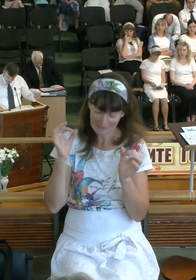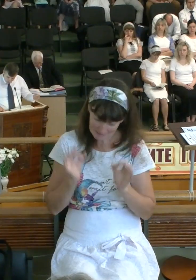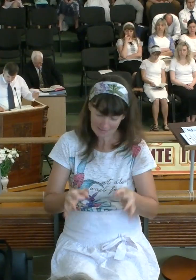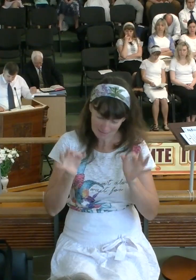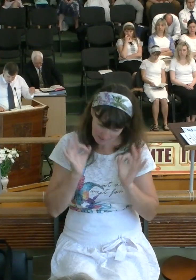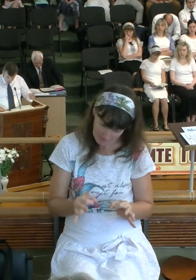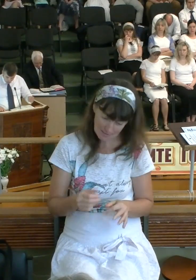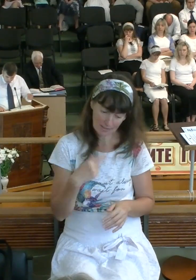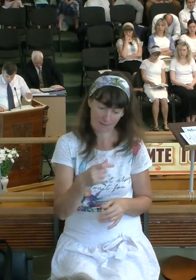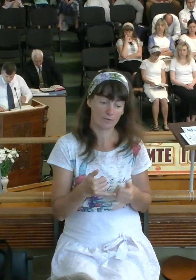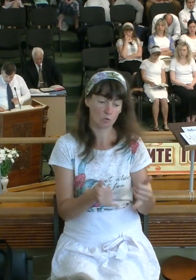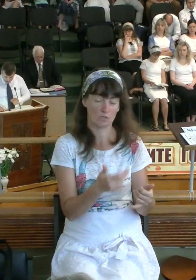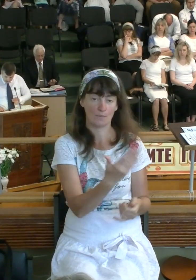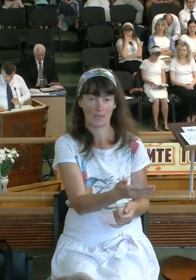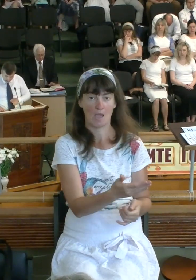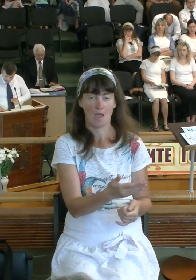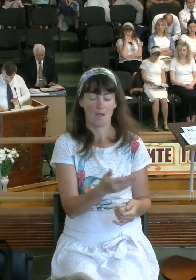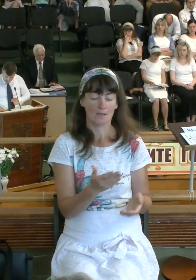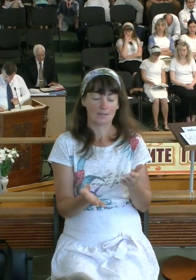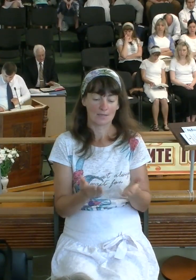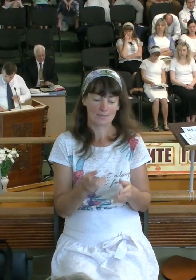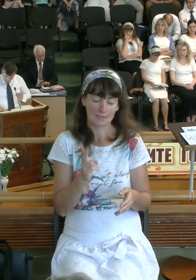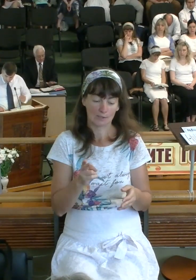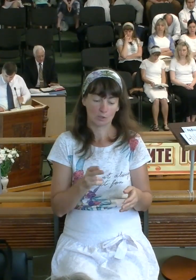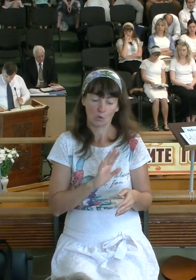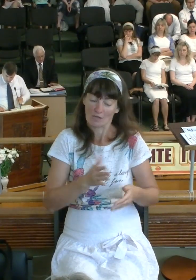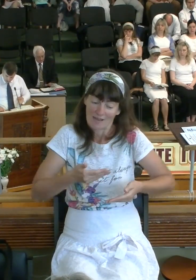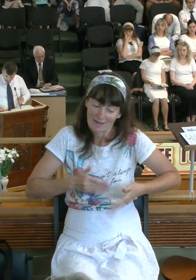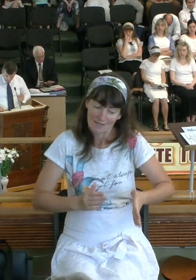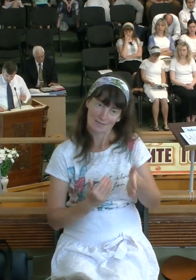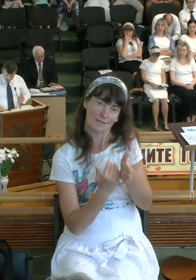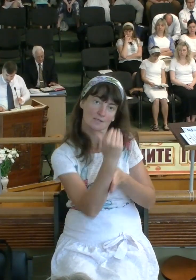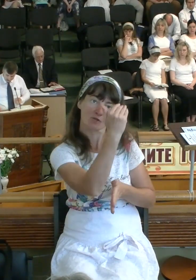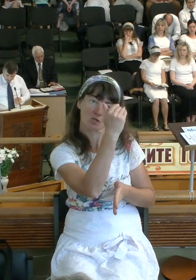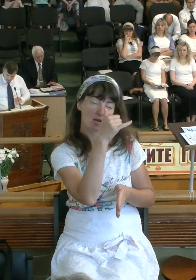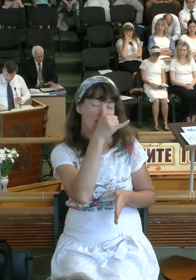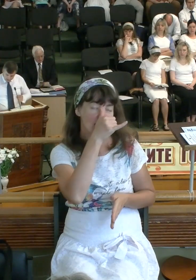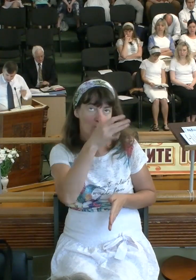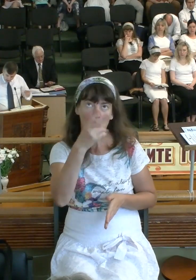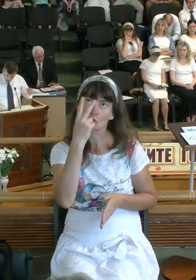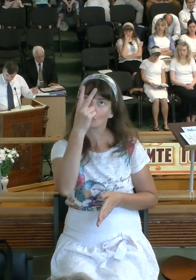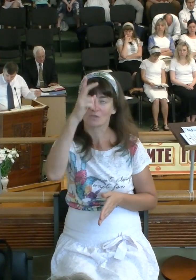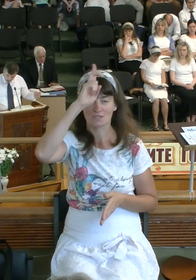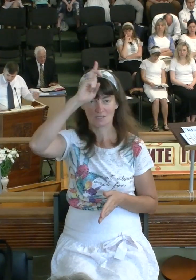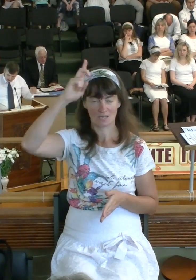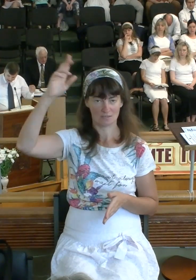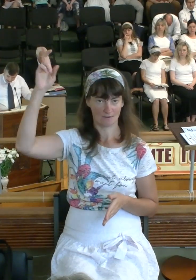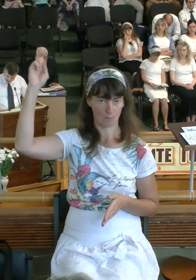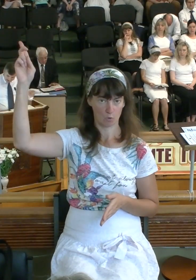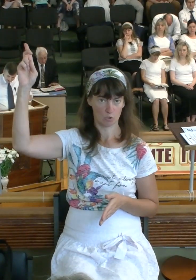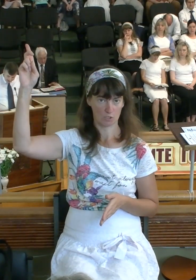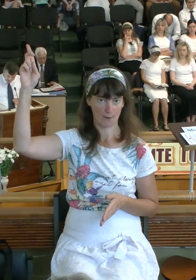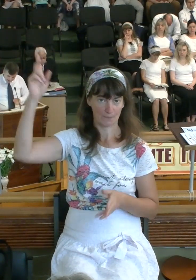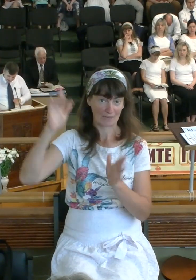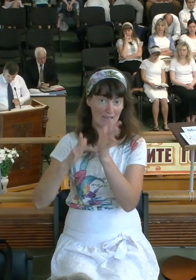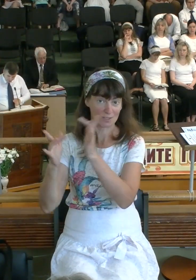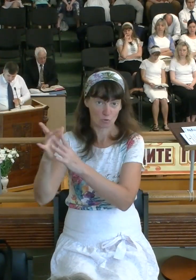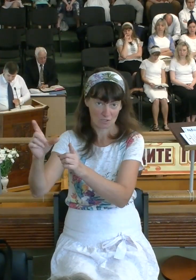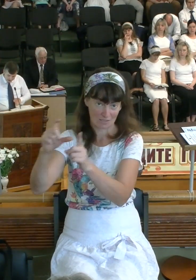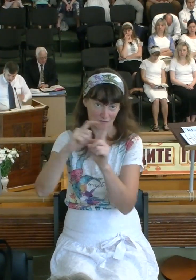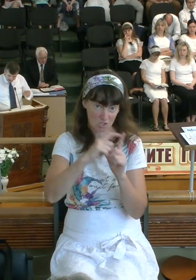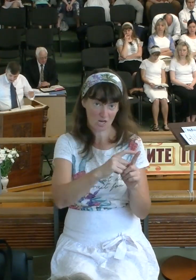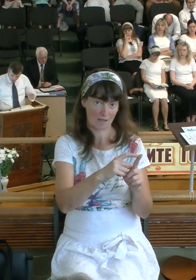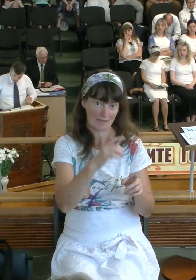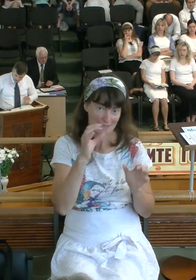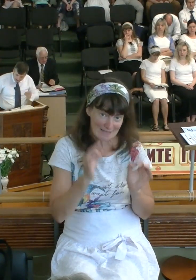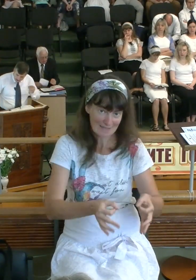родится свыше, не может увидеть Царствие Божие». И 5 стих. Иисус отвечал: «Истинно, истинно говорю